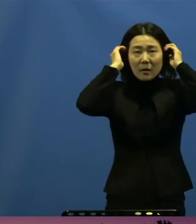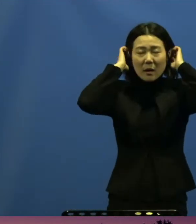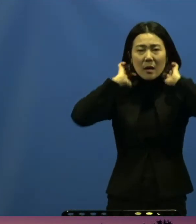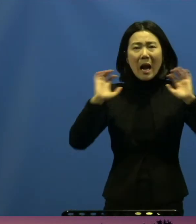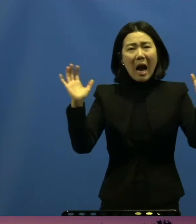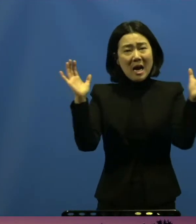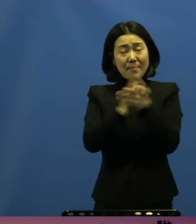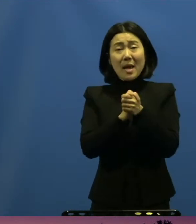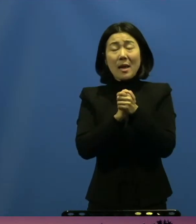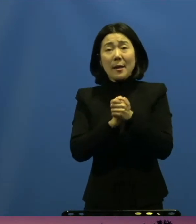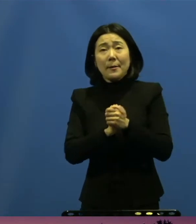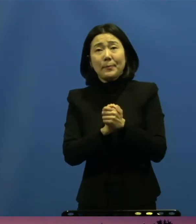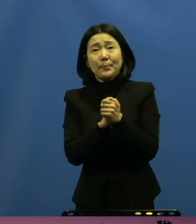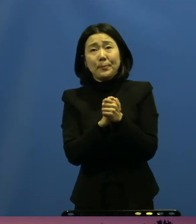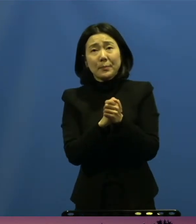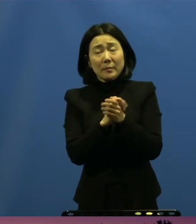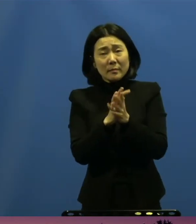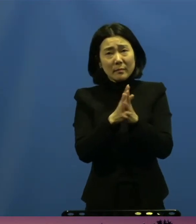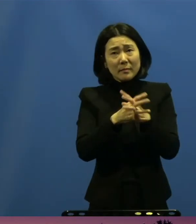아멘,